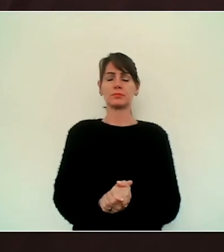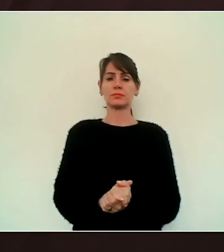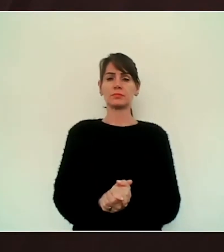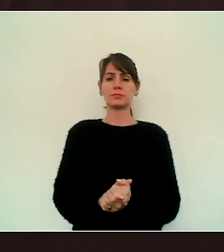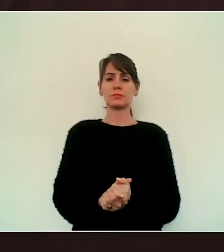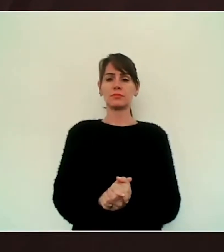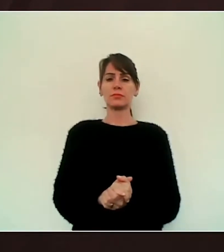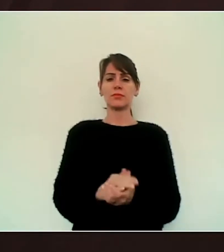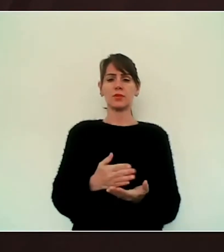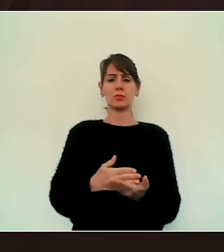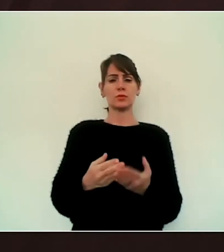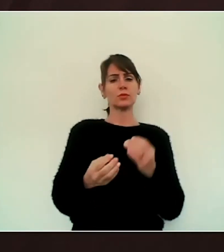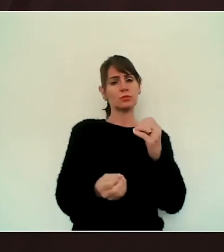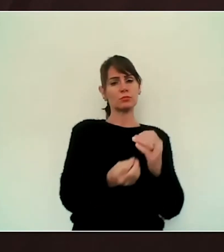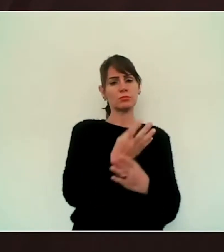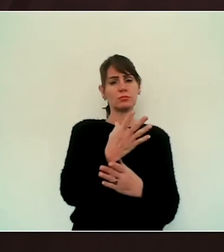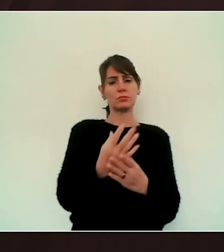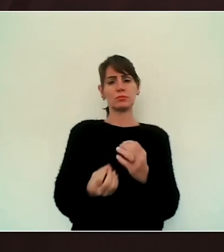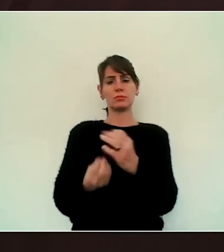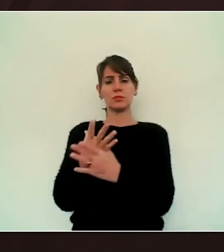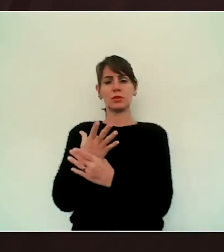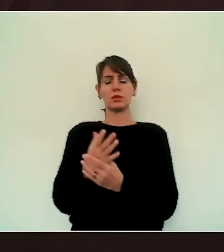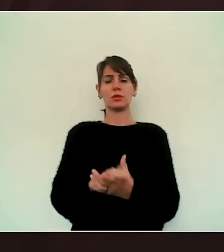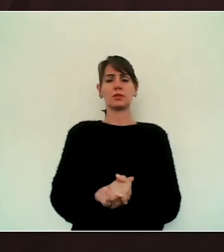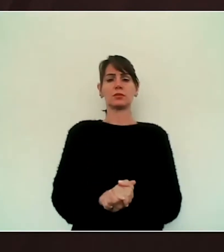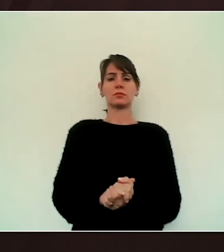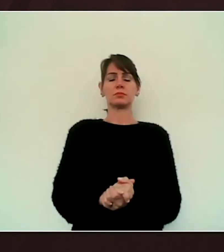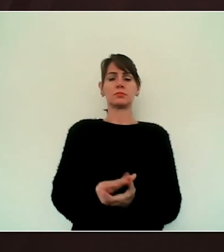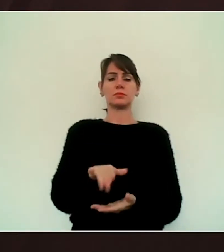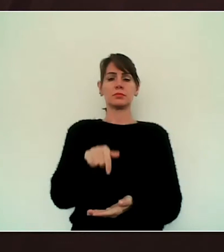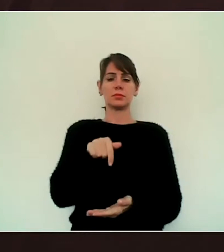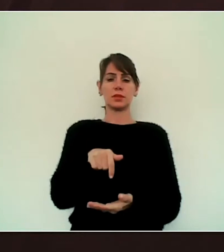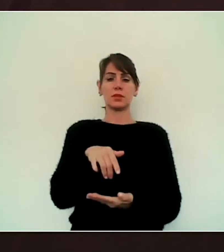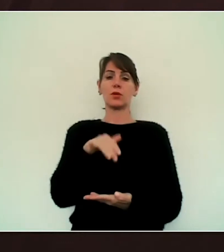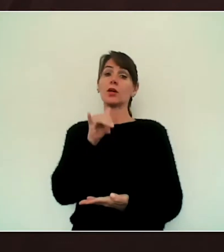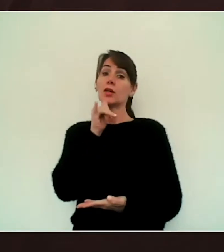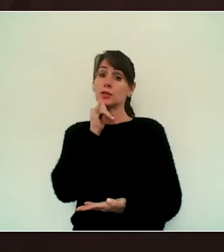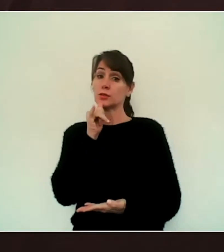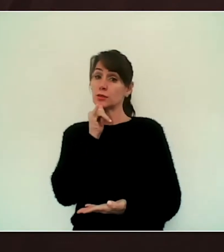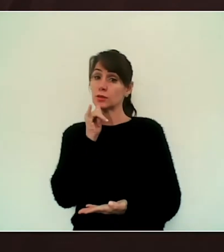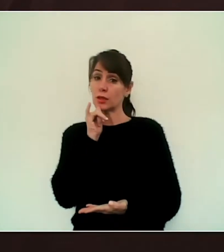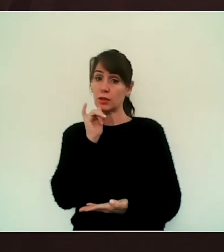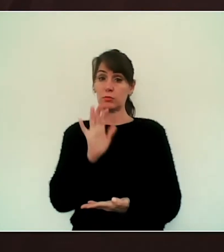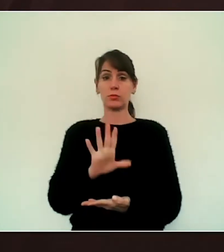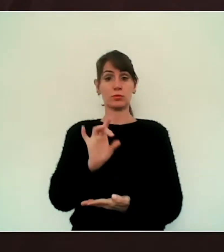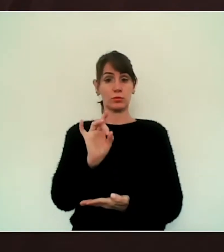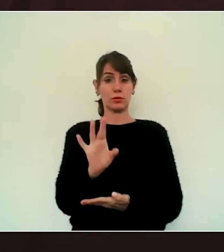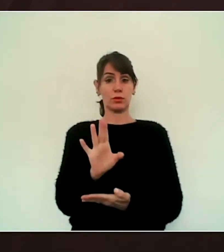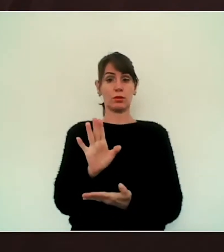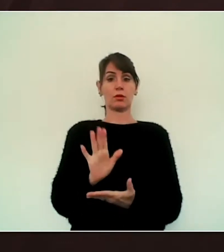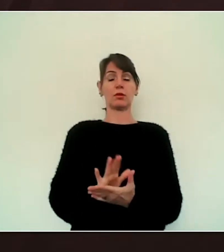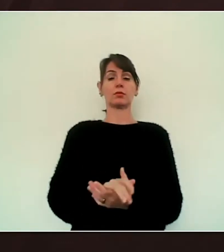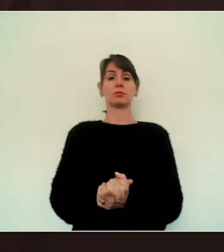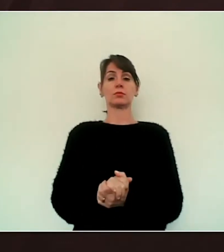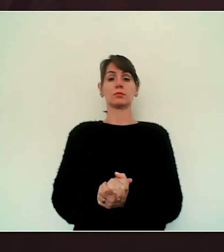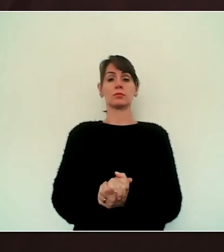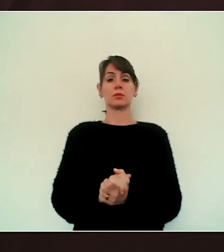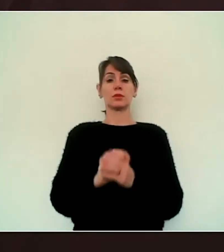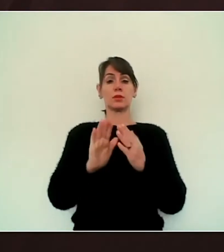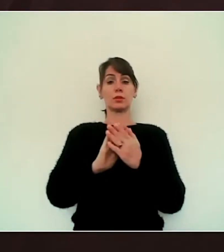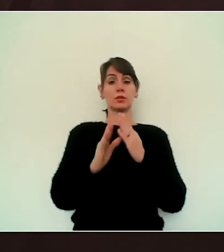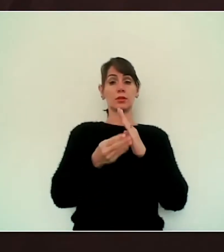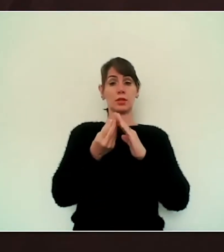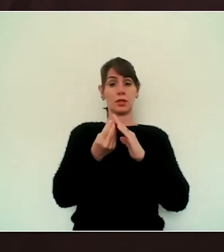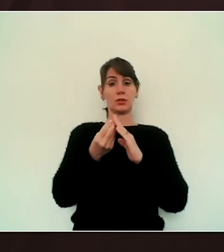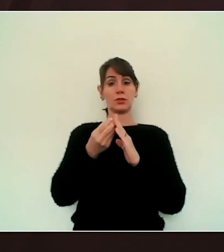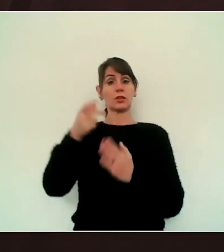exemplo, a igreja de São Paulo, longe de nós isso, tá? Usando um exemplo nada legal. A igreja de São Paulo é uma